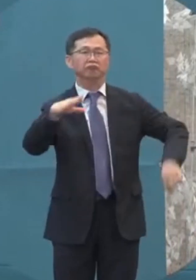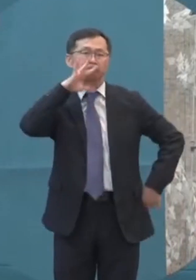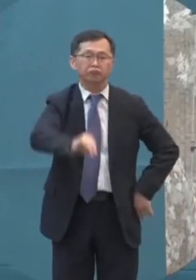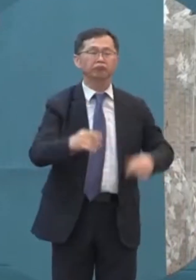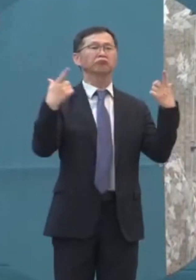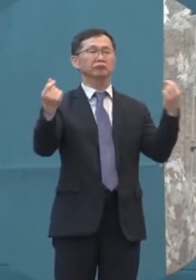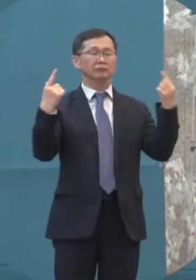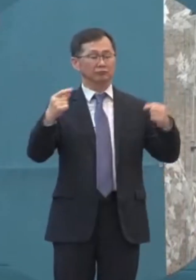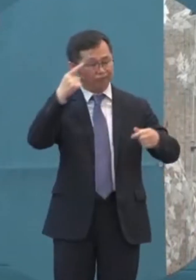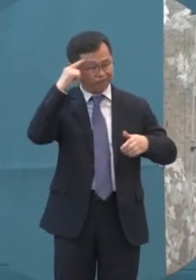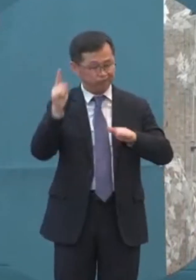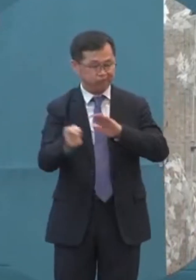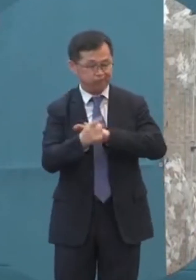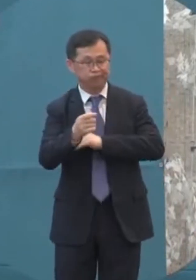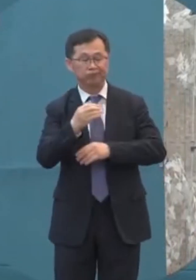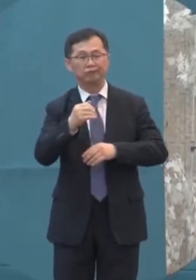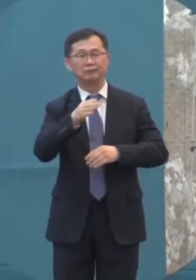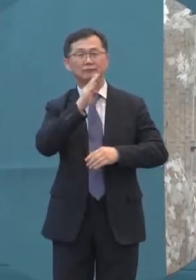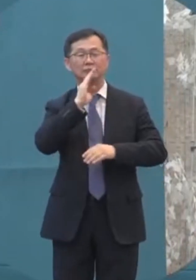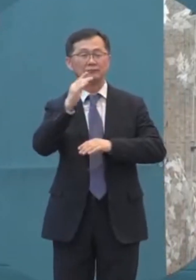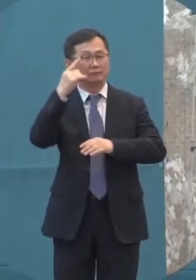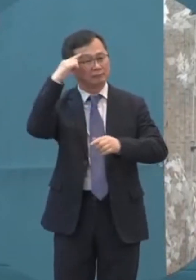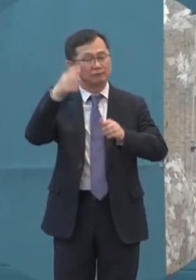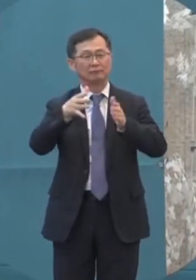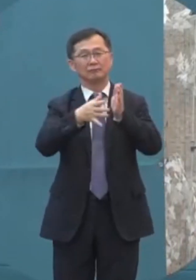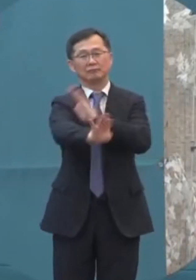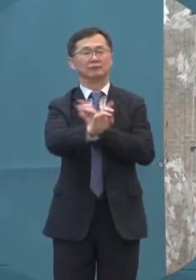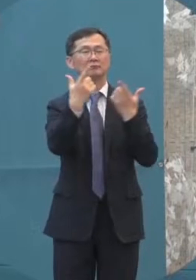소리를 하고서 무슨 놈의 대선에 임합니까?